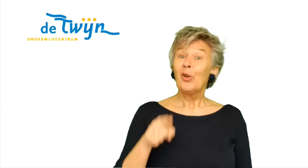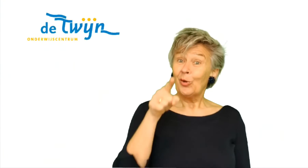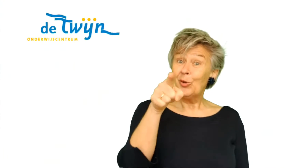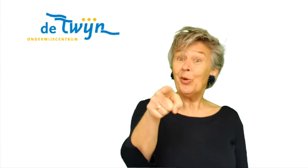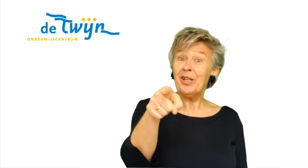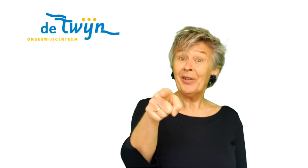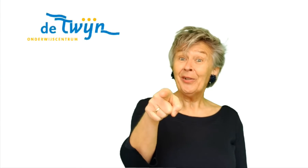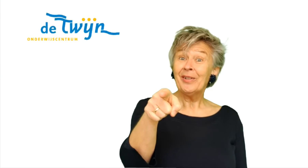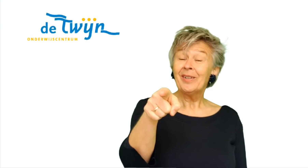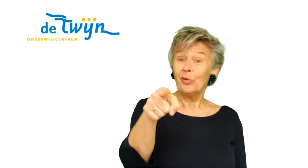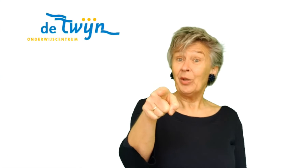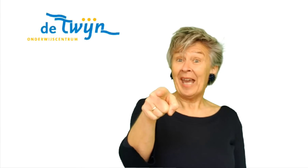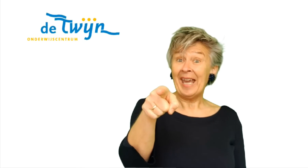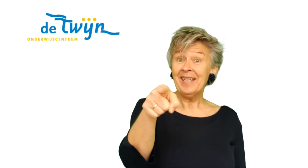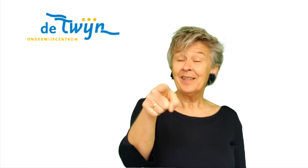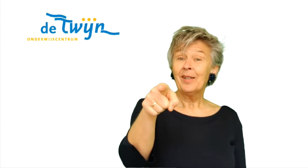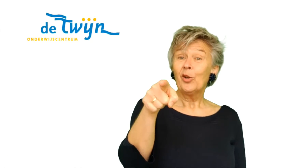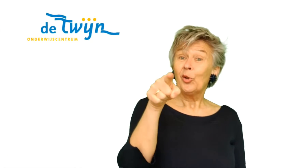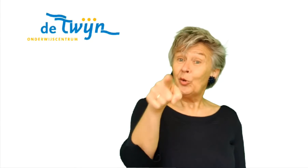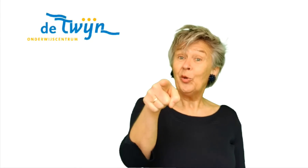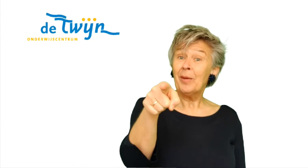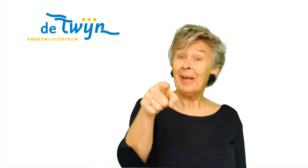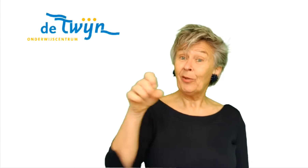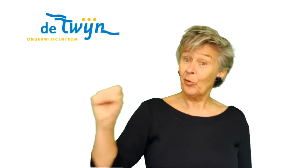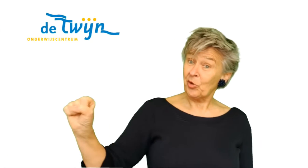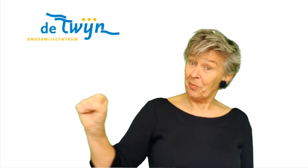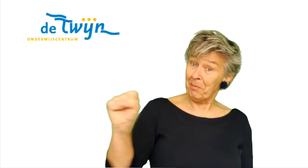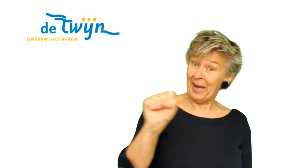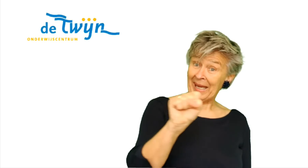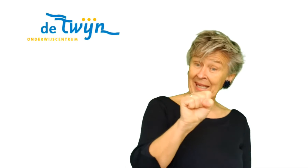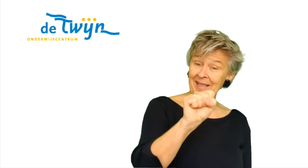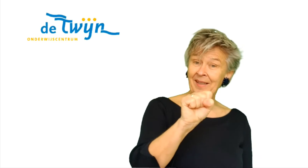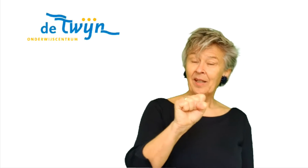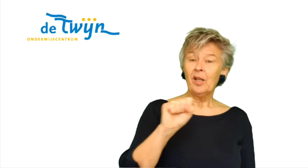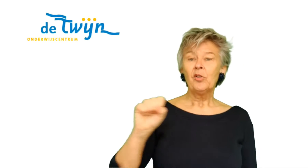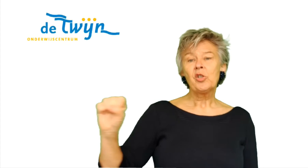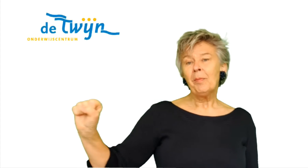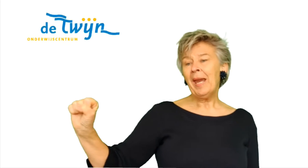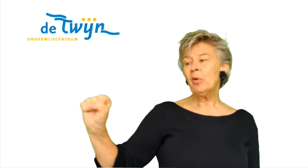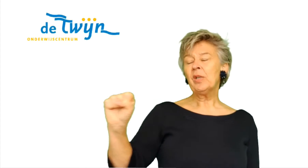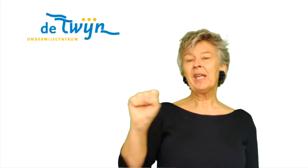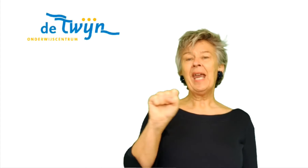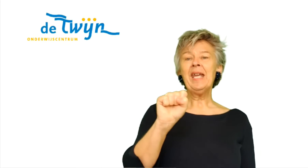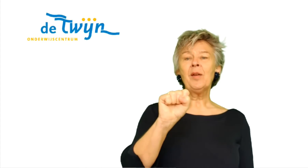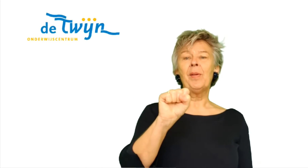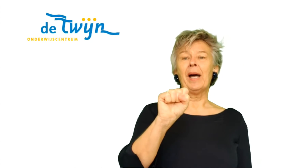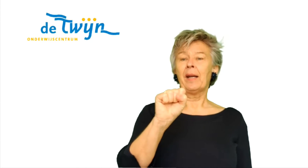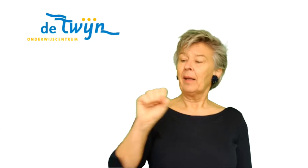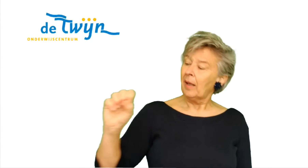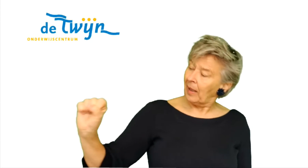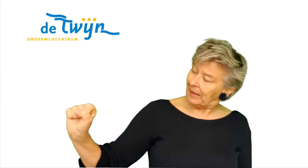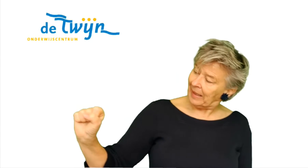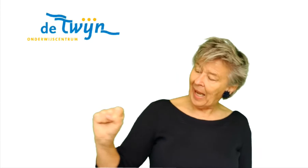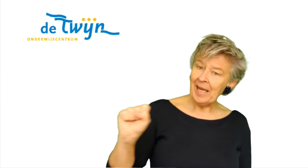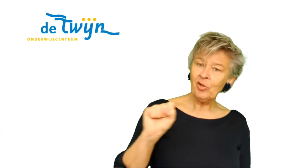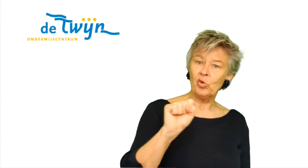Doe je, doe jij, doe je met ons mee. Dus meedoen is één gebaar. Na je